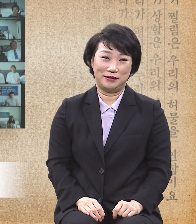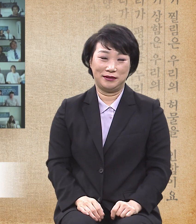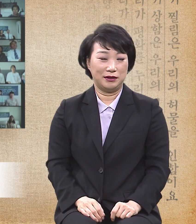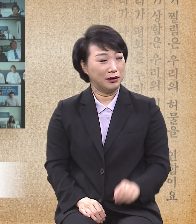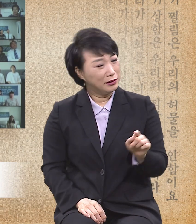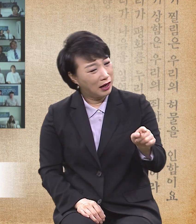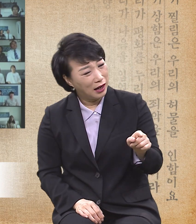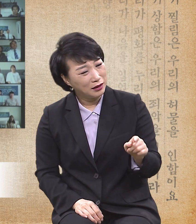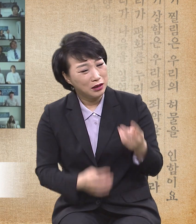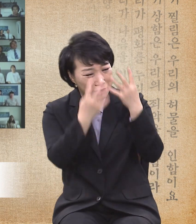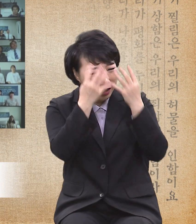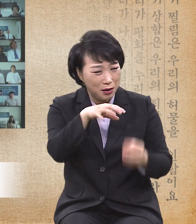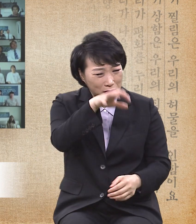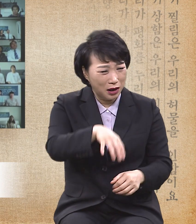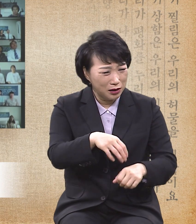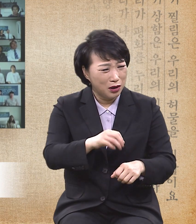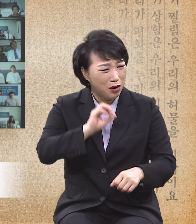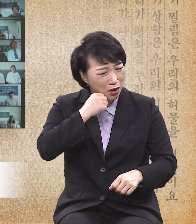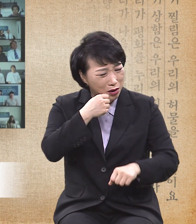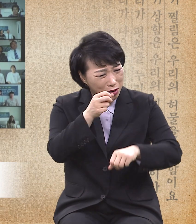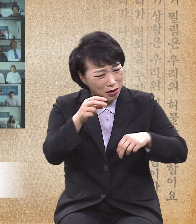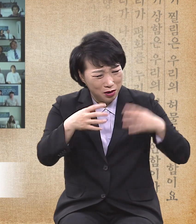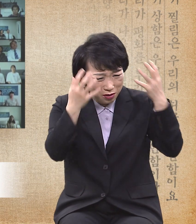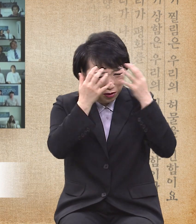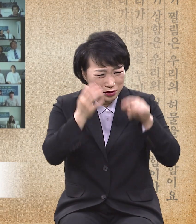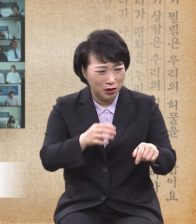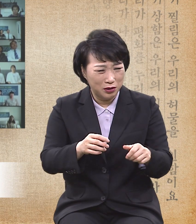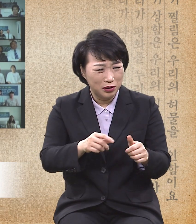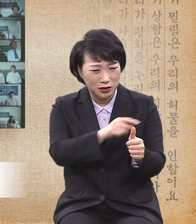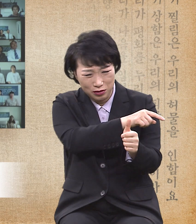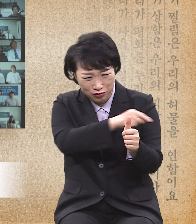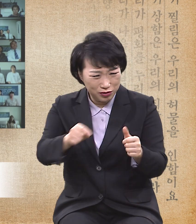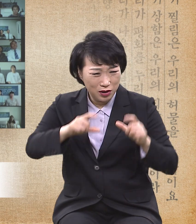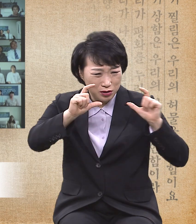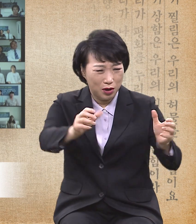야, 너 감옥에서 고통받아 사형 선고받고